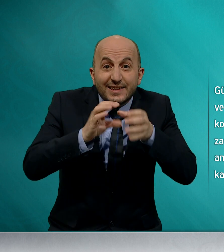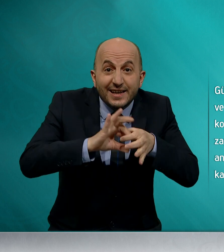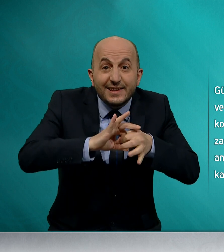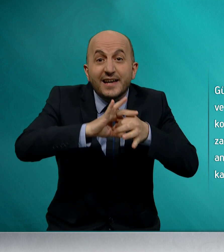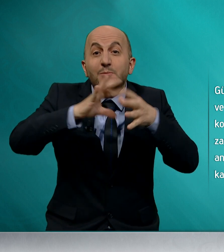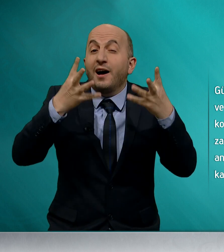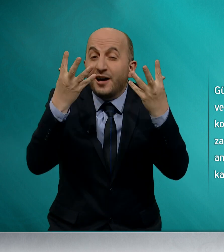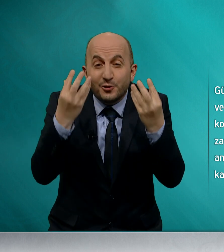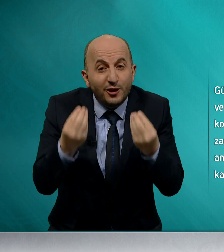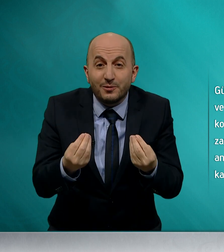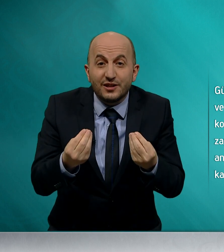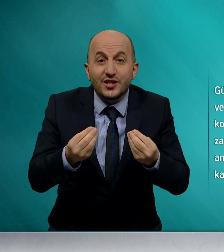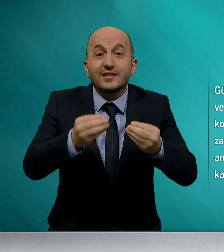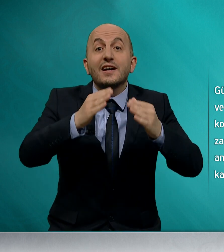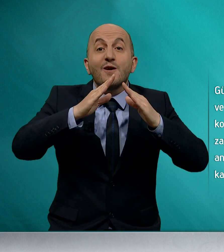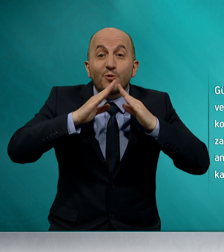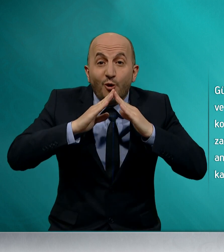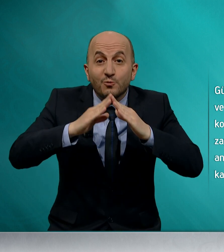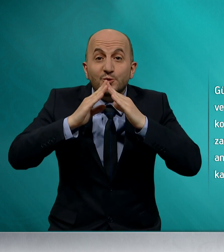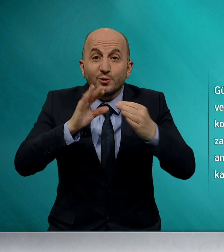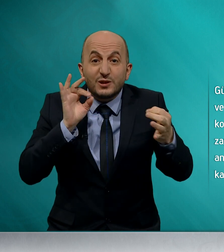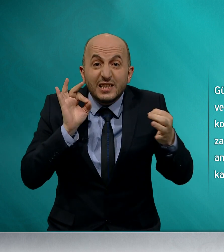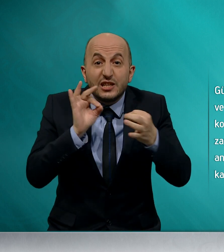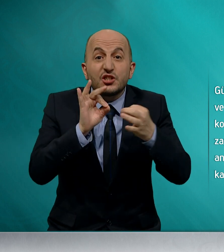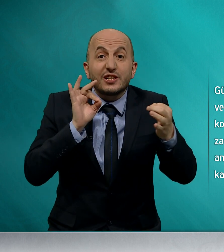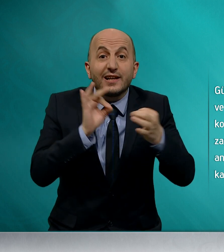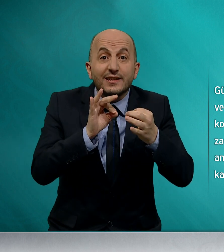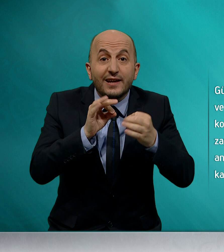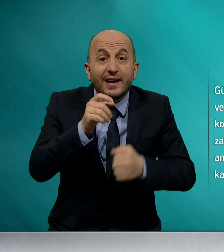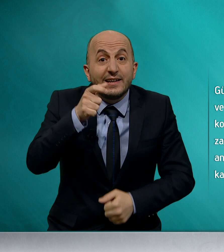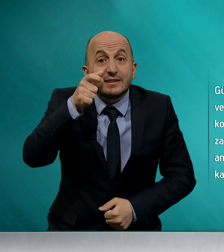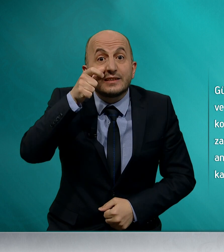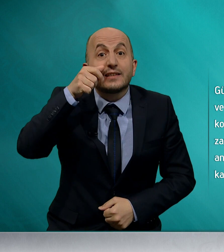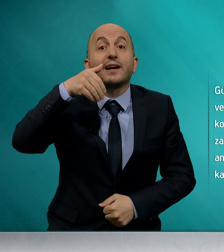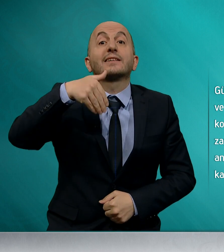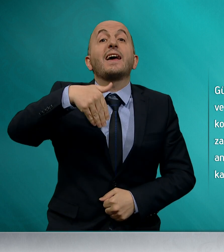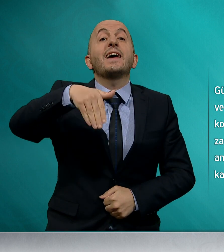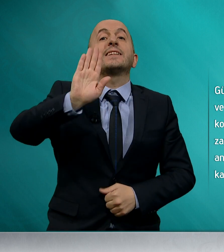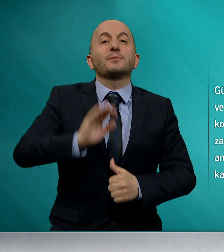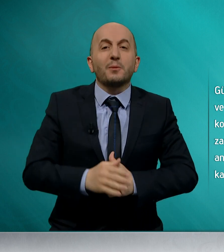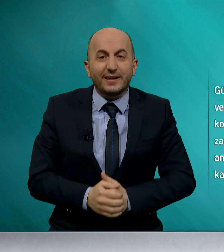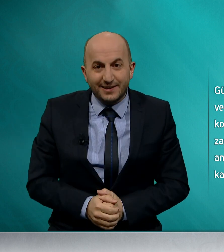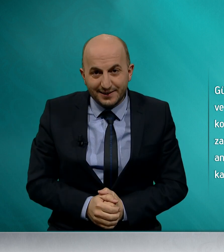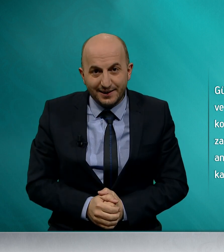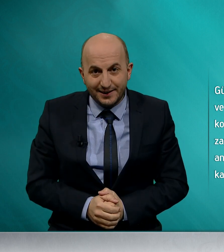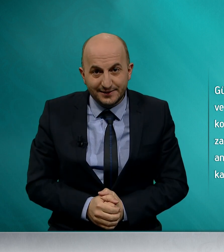Dertlerine derman olabilecek komşuluk ilişkilerine dikkat etmemektedirler.